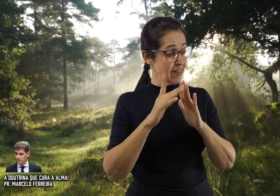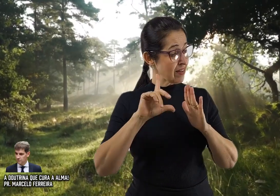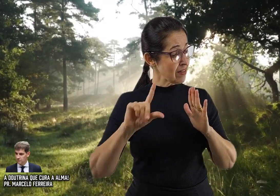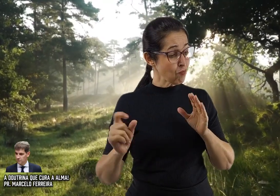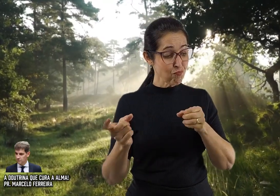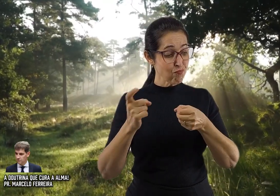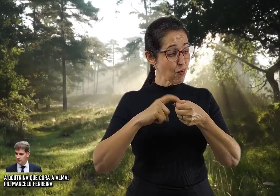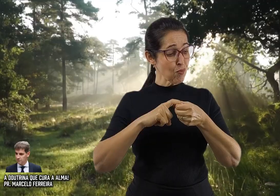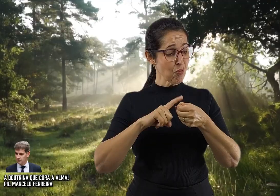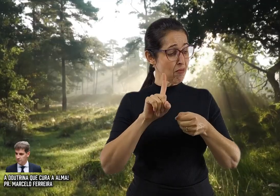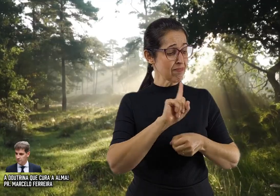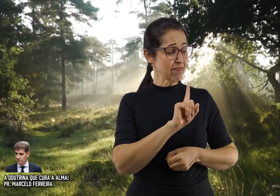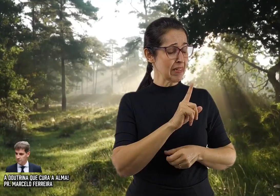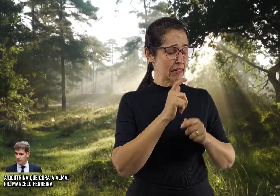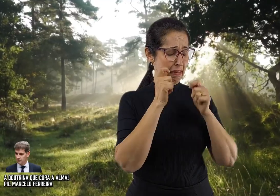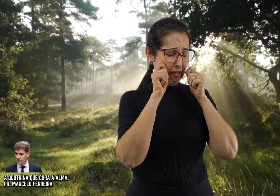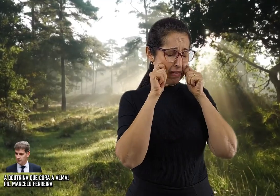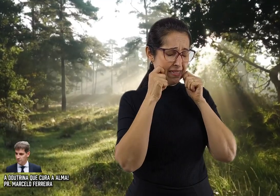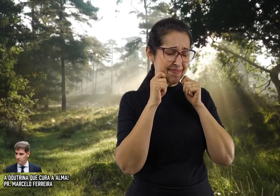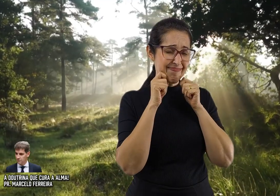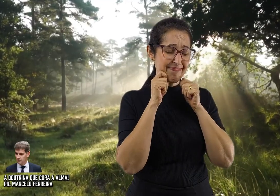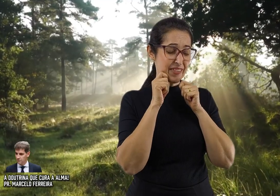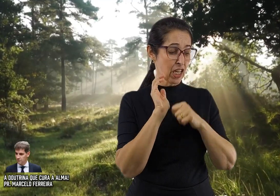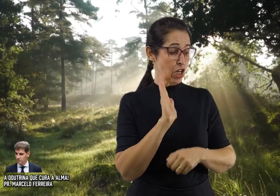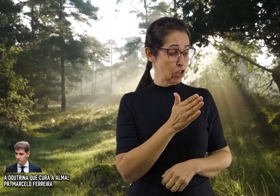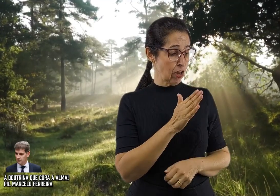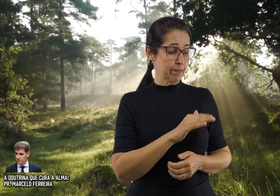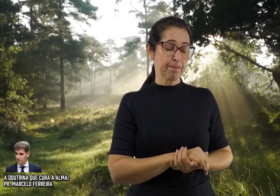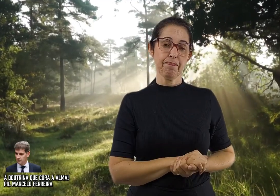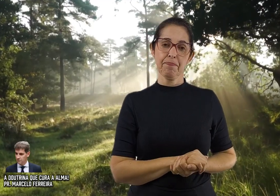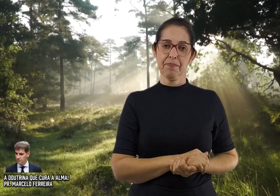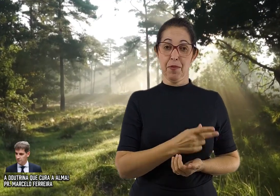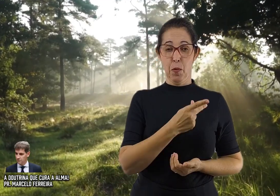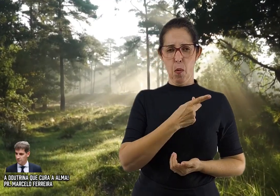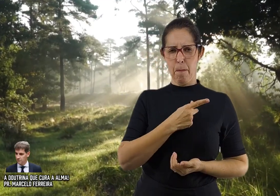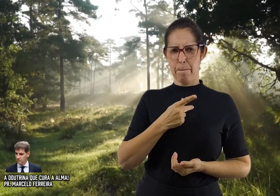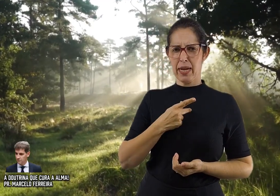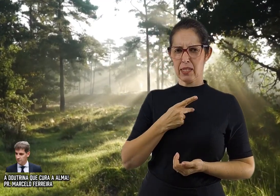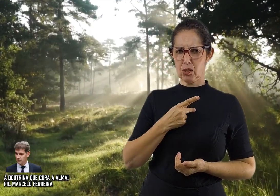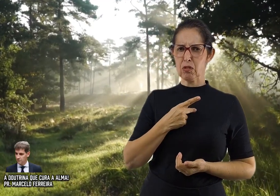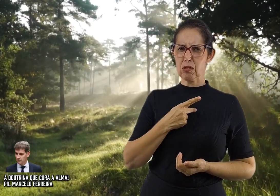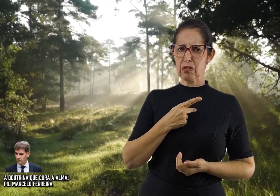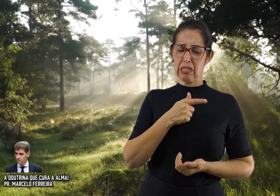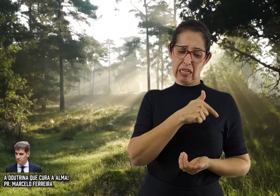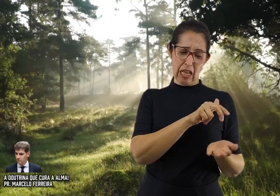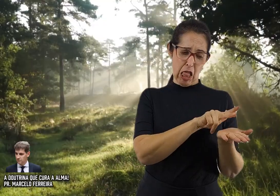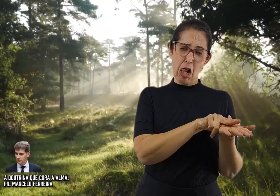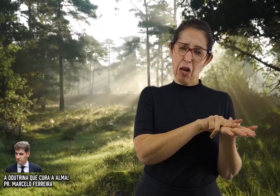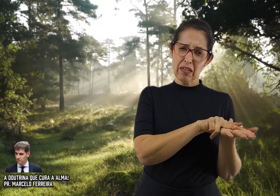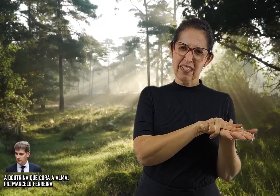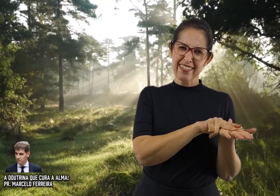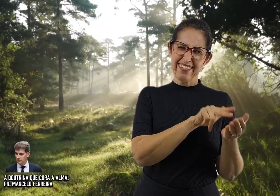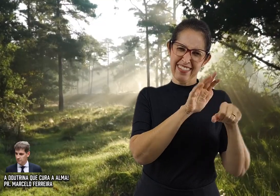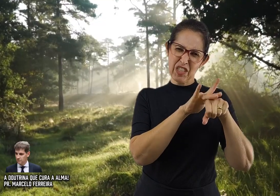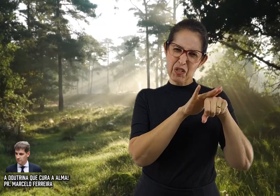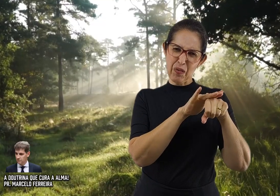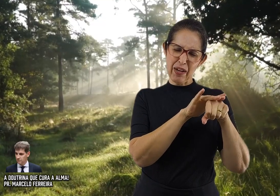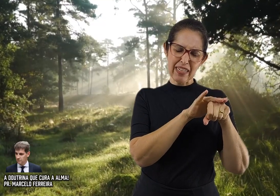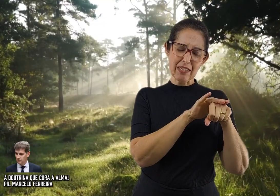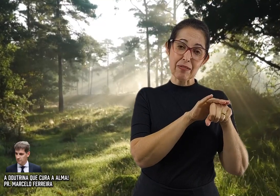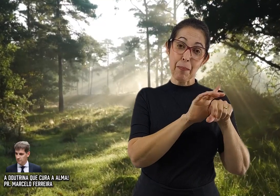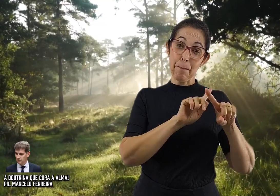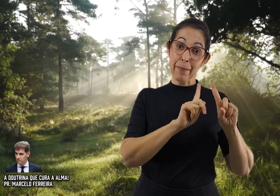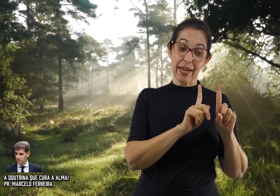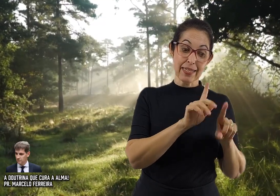voltou mais. Ela começou a chorar. Tem 15 dias. Aí eu vou orar por você. E ele todo entubado, ficou bem de